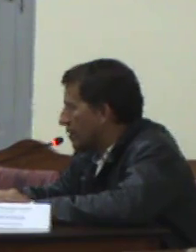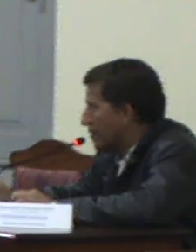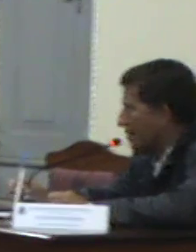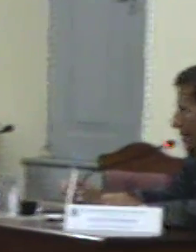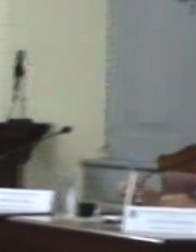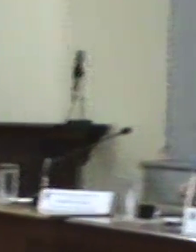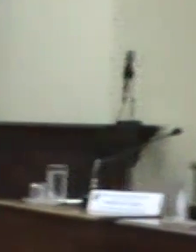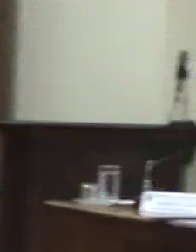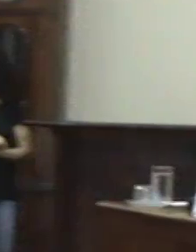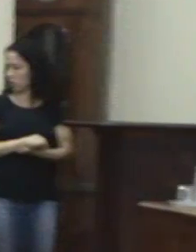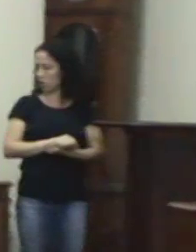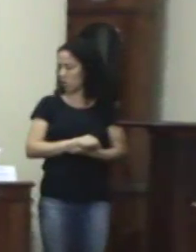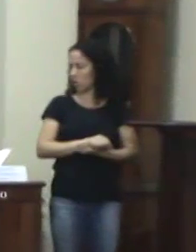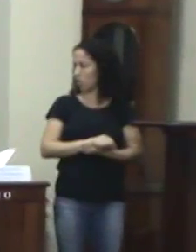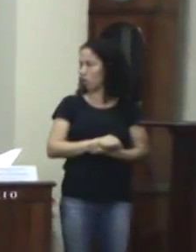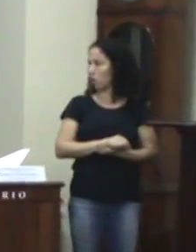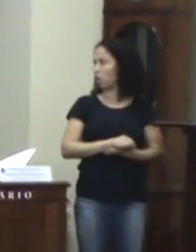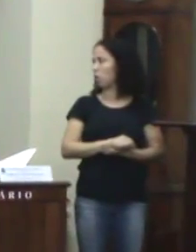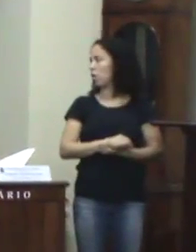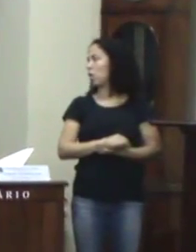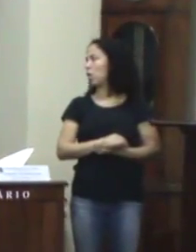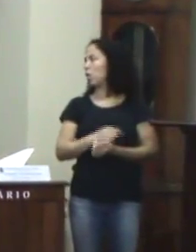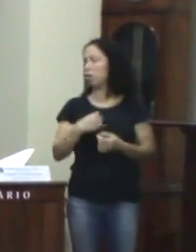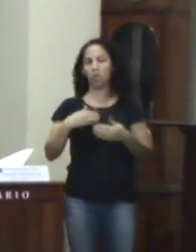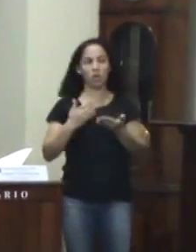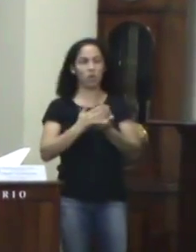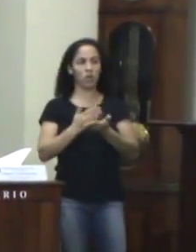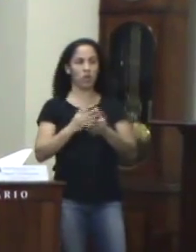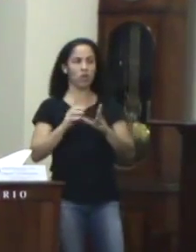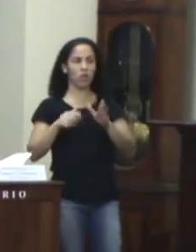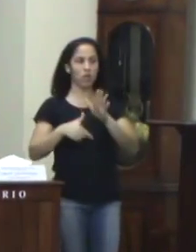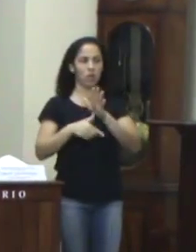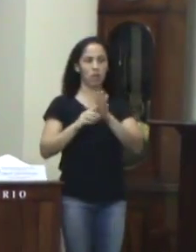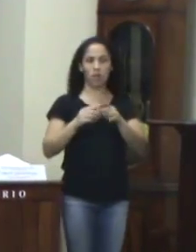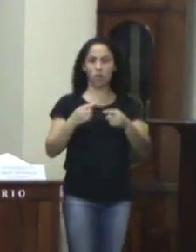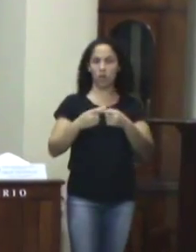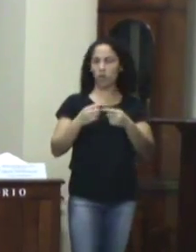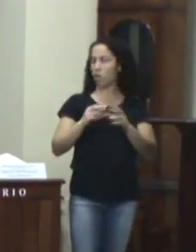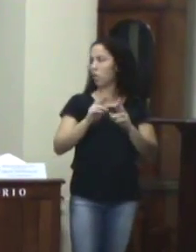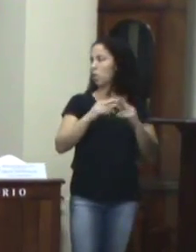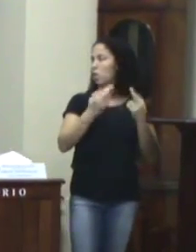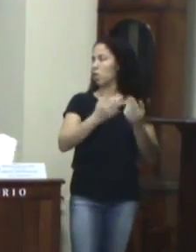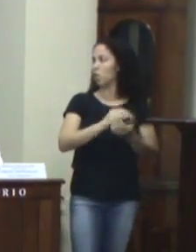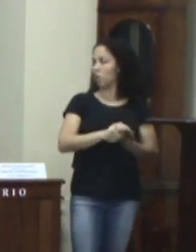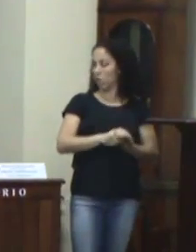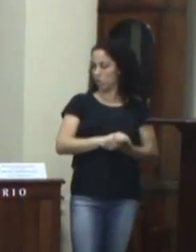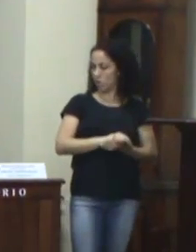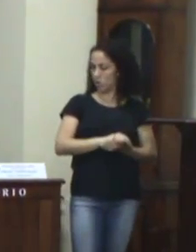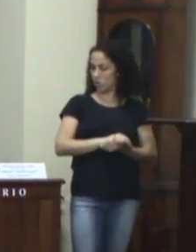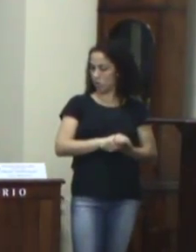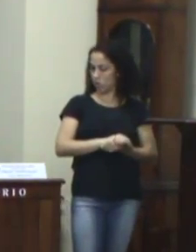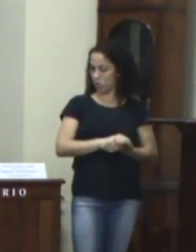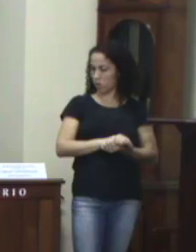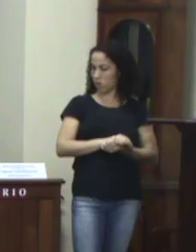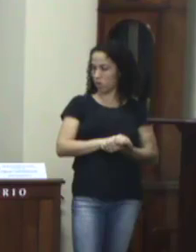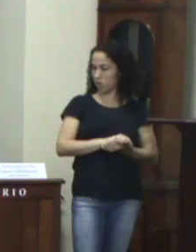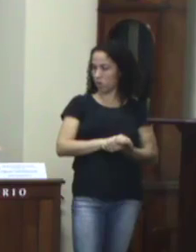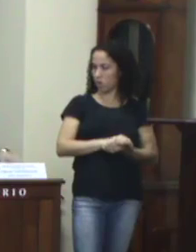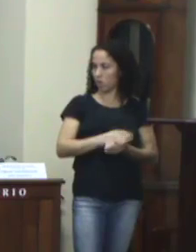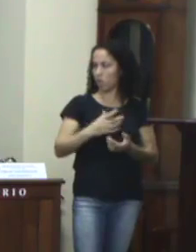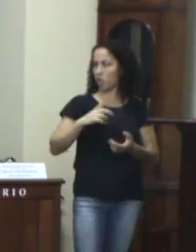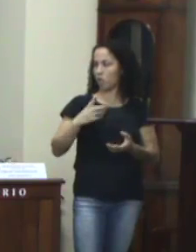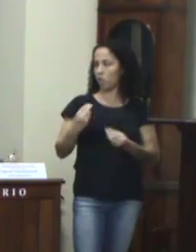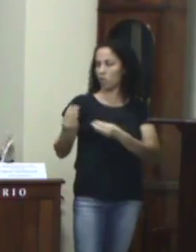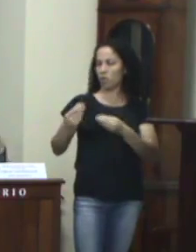Vossa Excelência não atrasou, não. Vossa Excelência até chegou no horário. A gente começou a sessão mais cedo mesmo por conta de agendas de